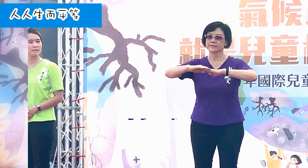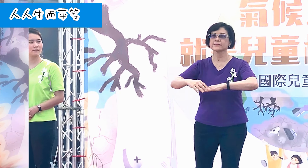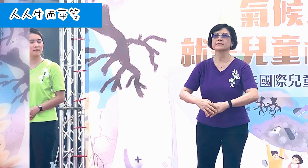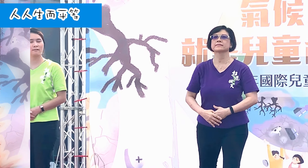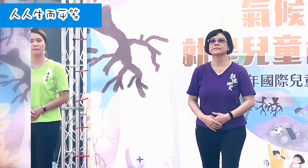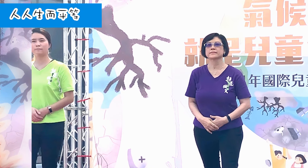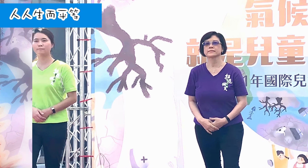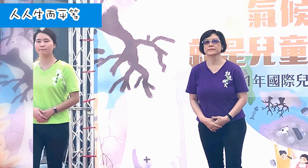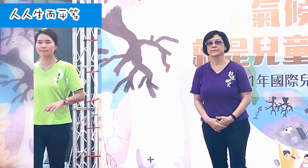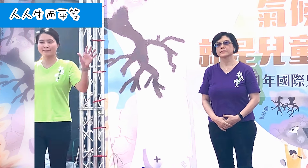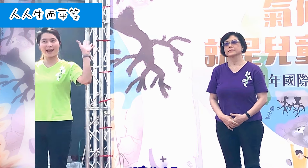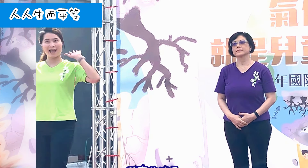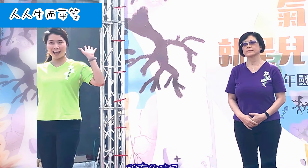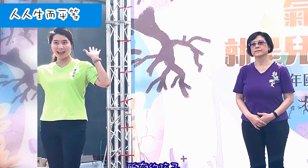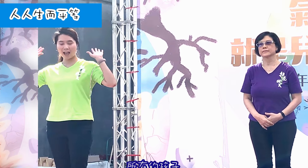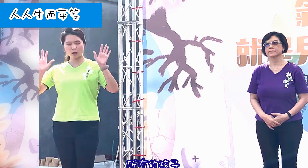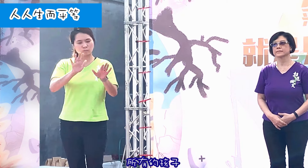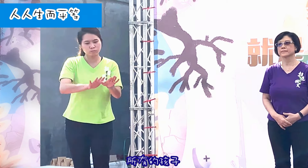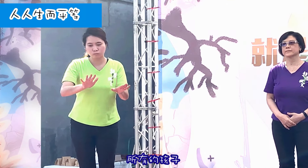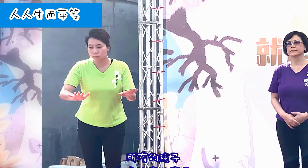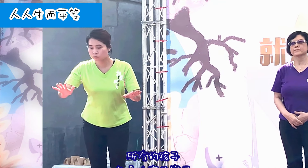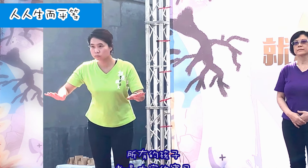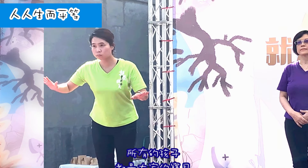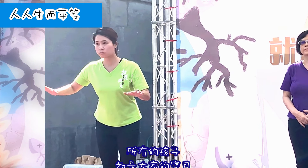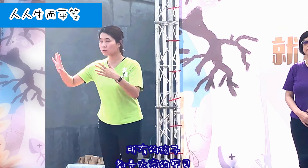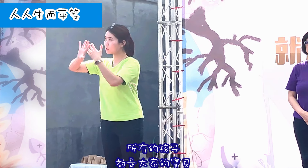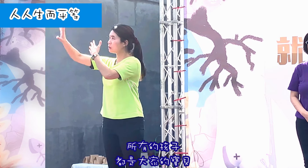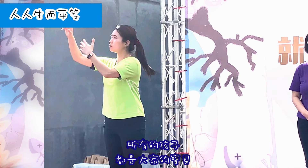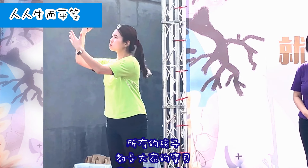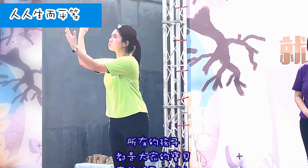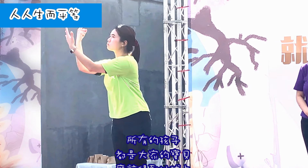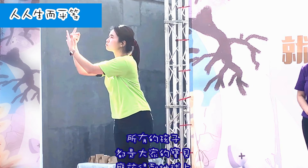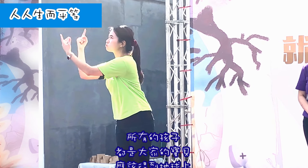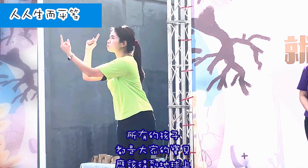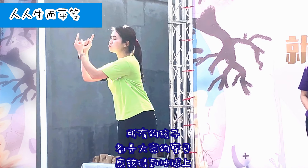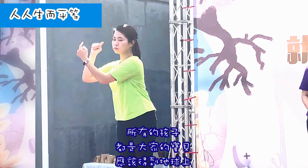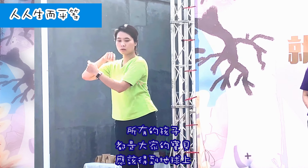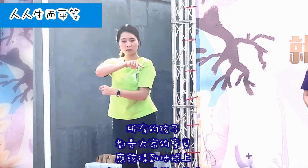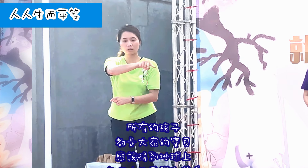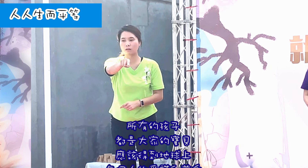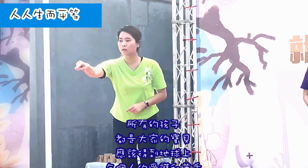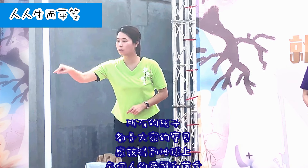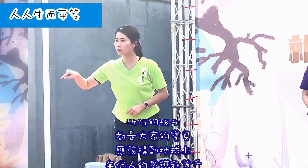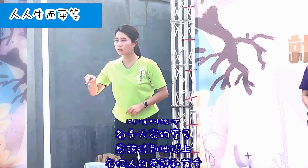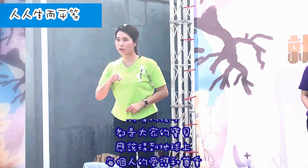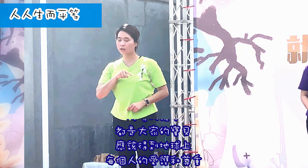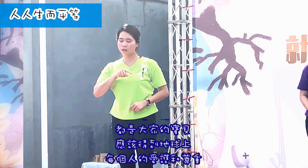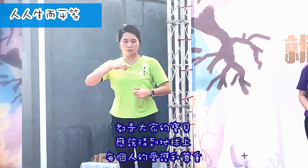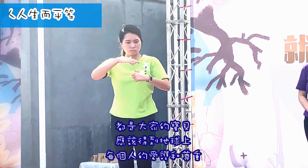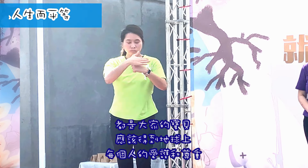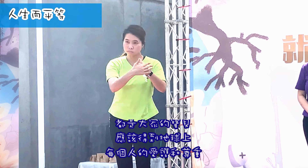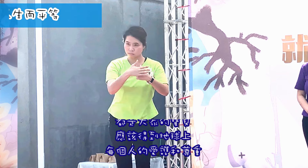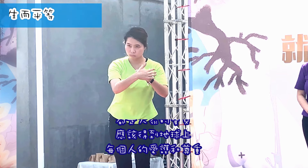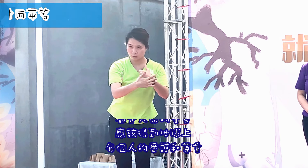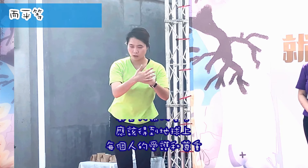所有的孩子都是大家的宝贝，应该得到地球上每一个人的爱